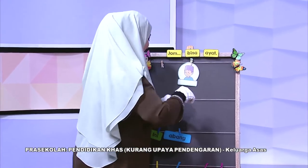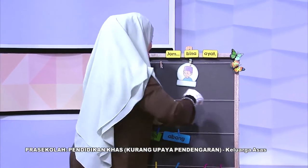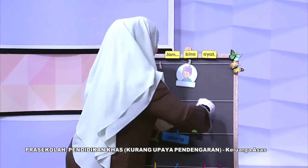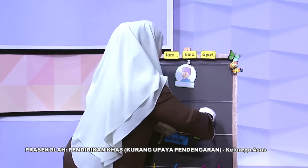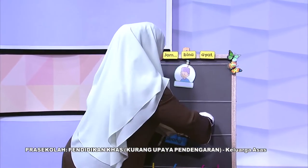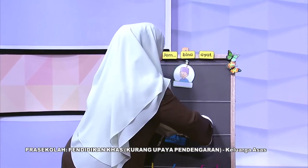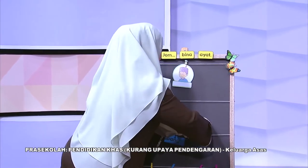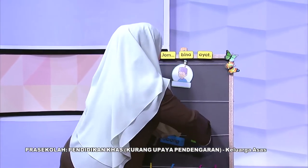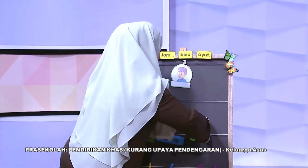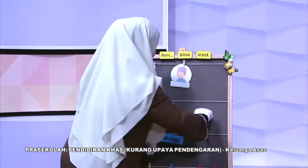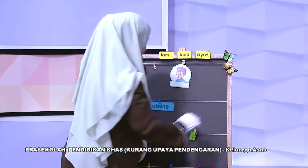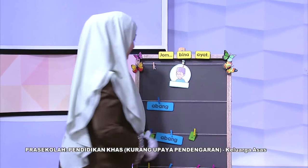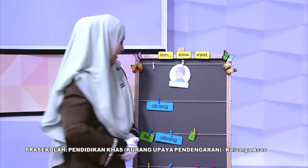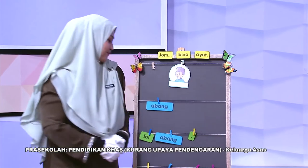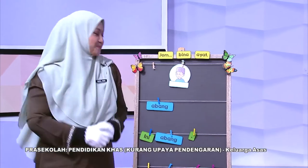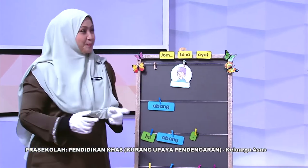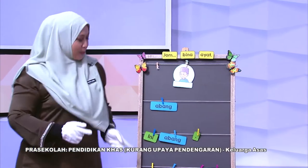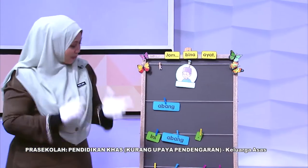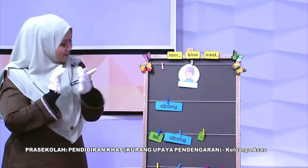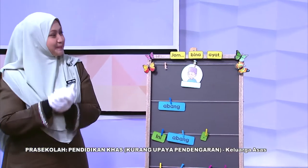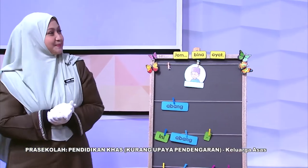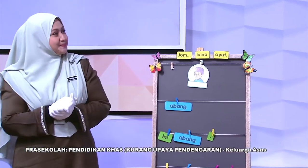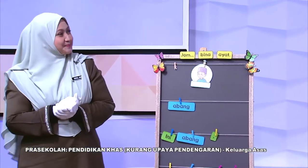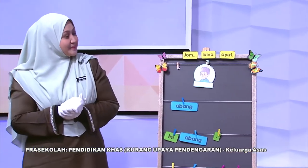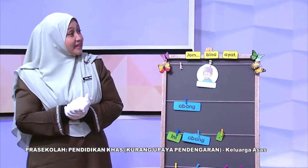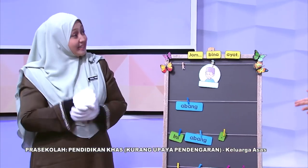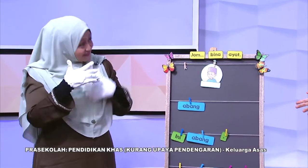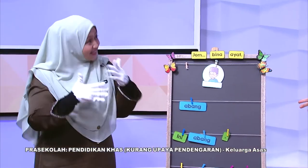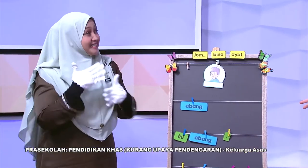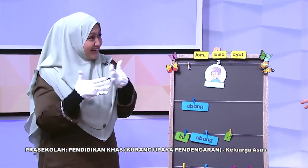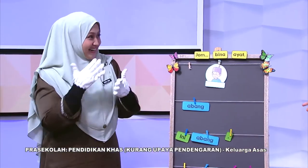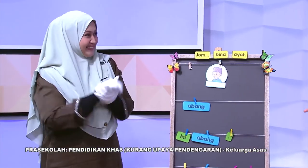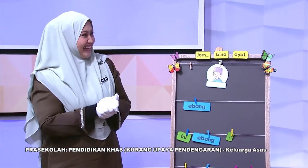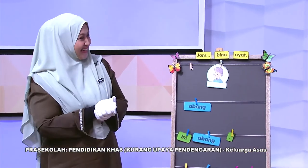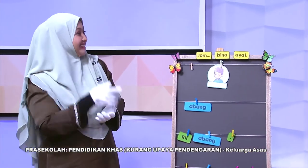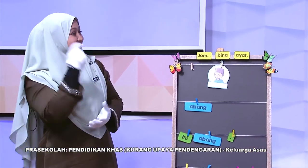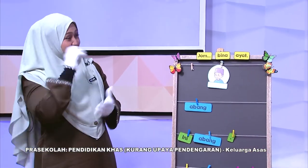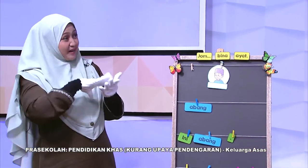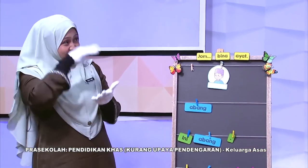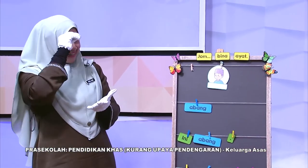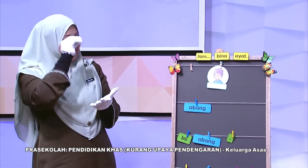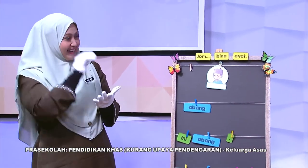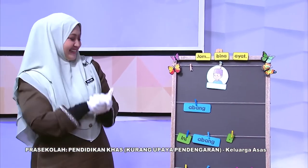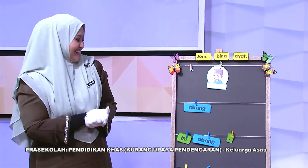oke oke oke event coba vanisya tipe jadi kita belajar Gerry